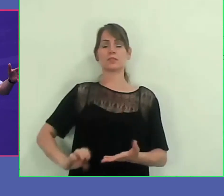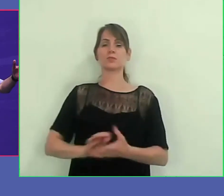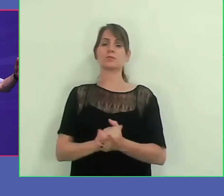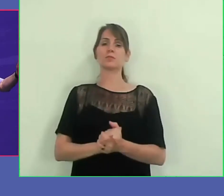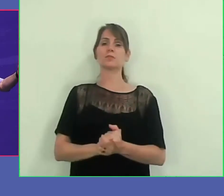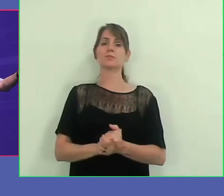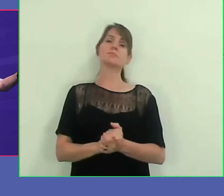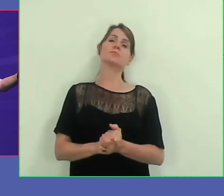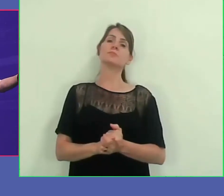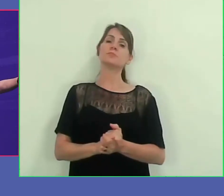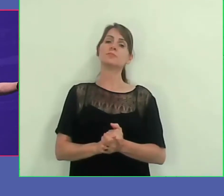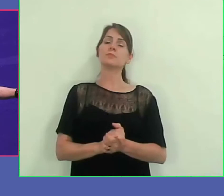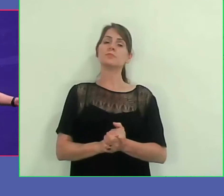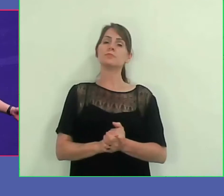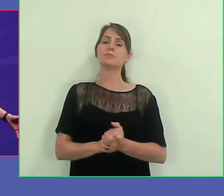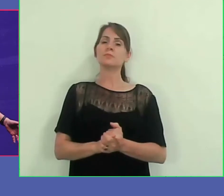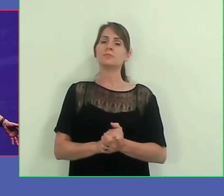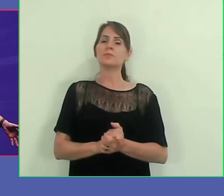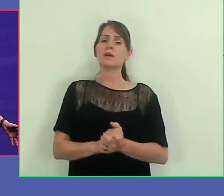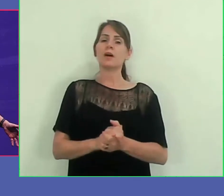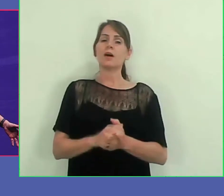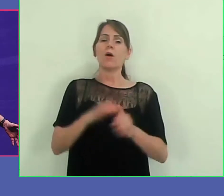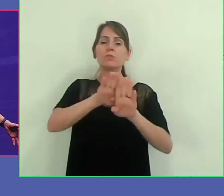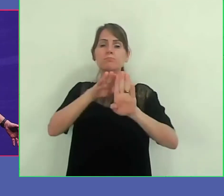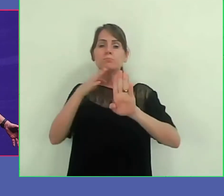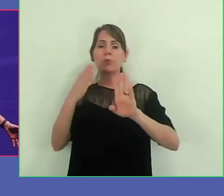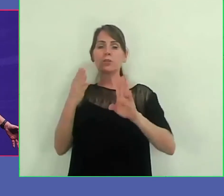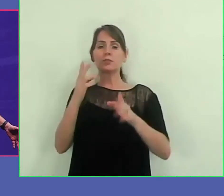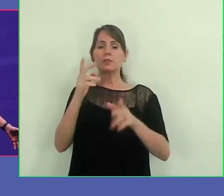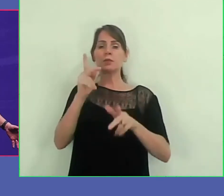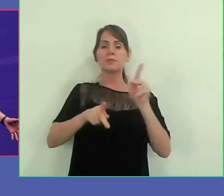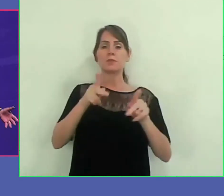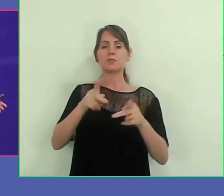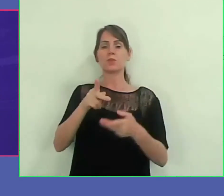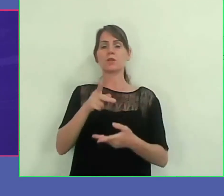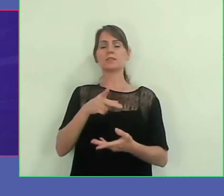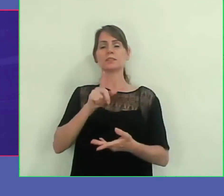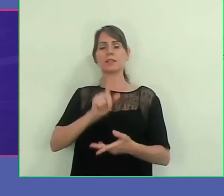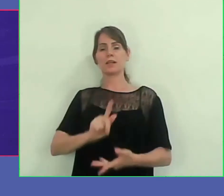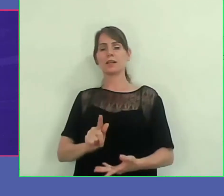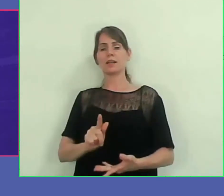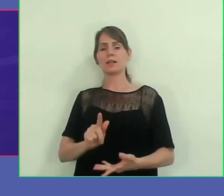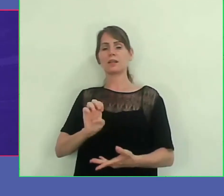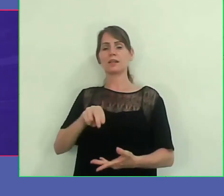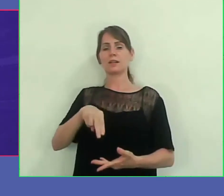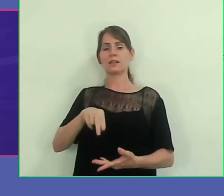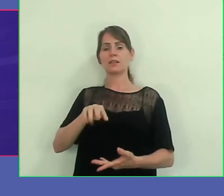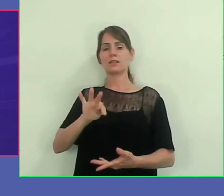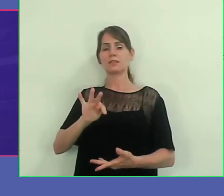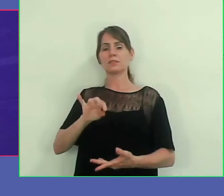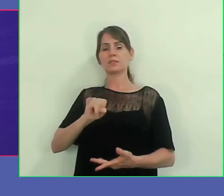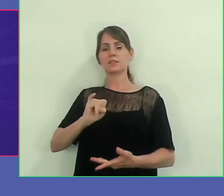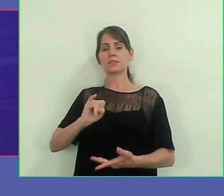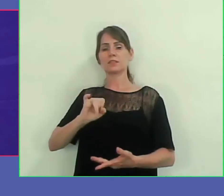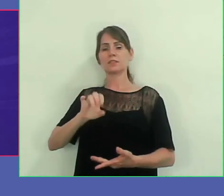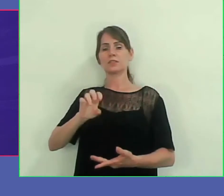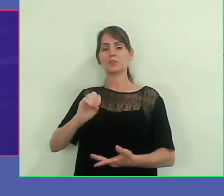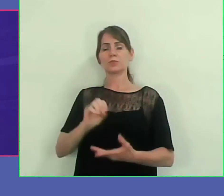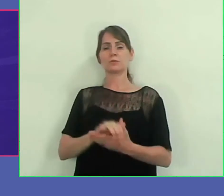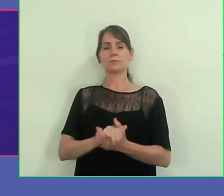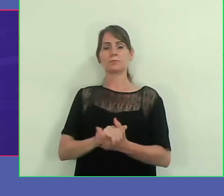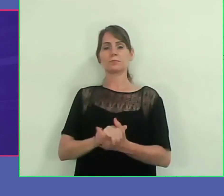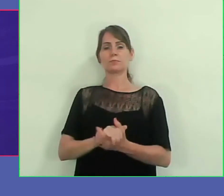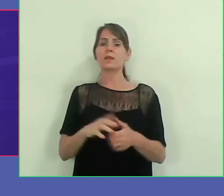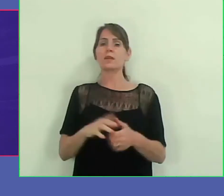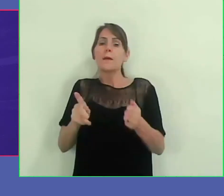abriu a porta para os gentios sem que Pedro, na verdade, quisesse. Pedro estava dando